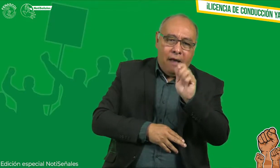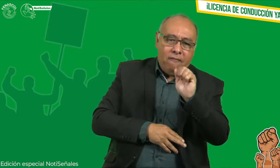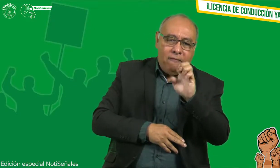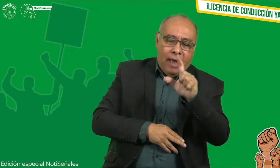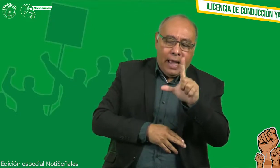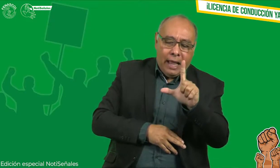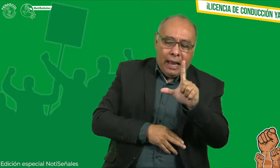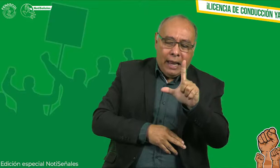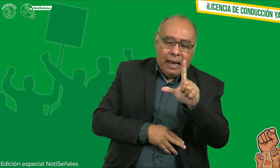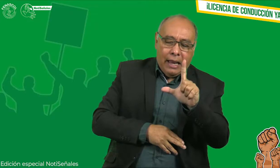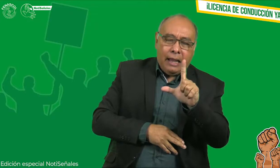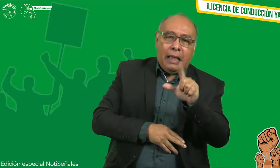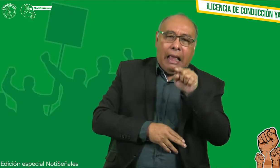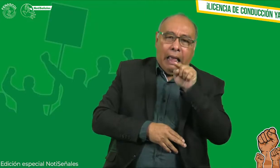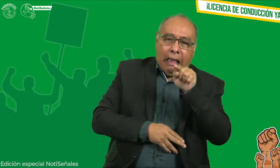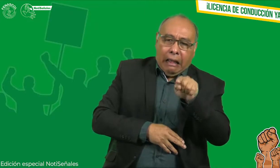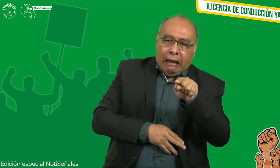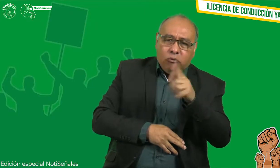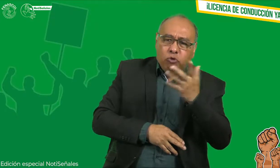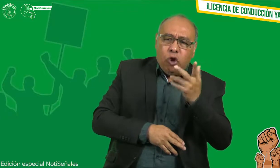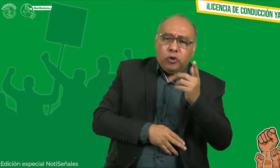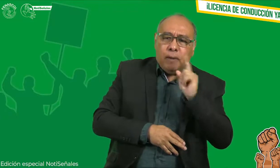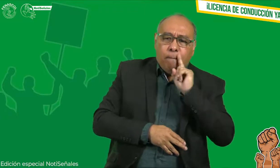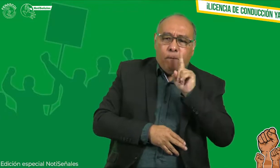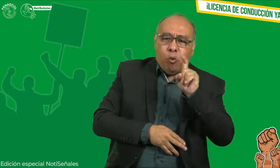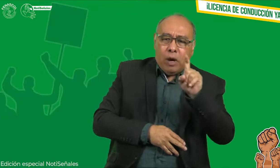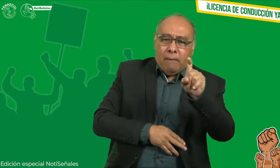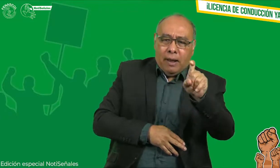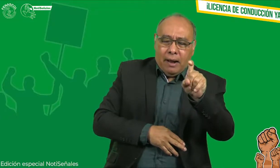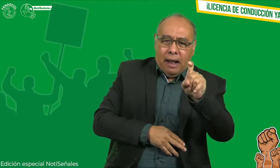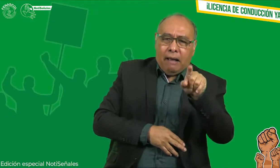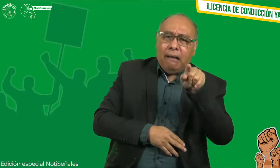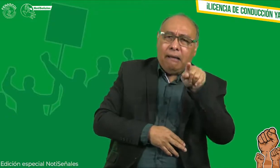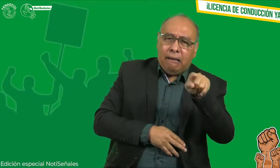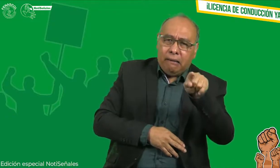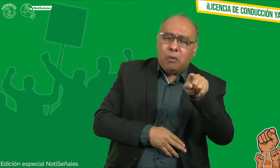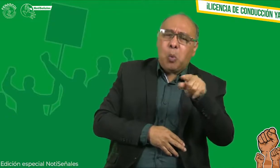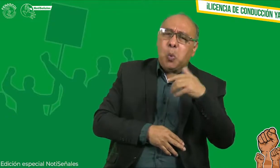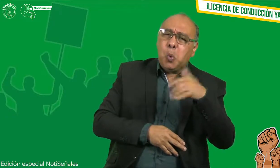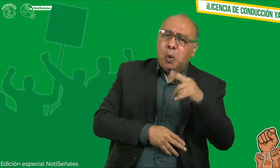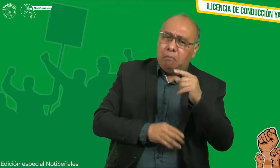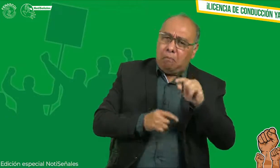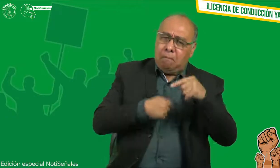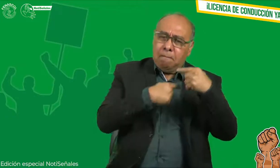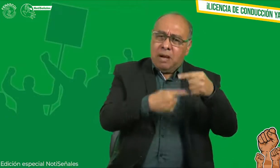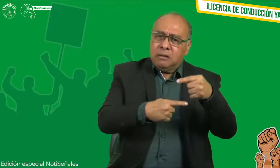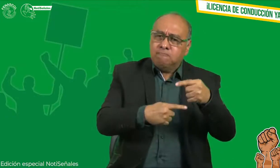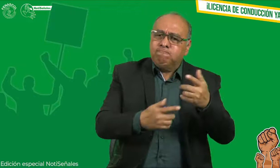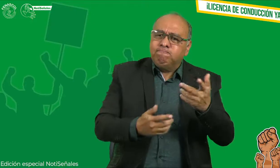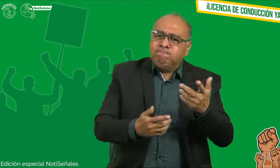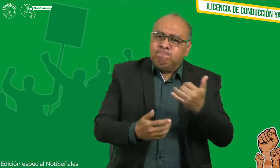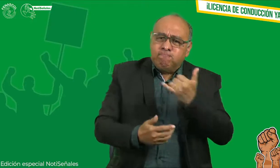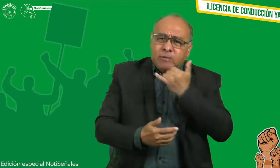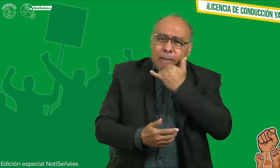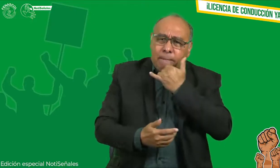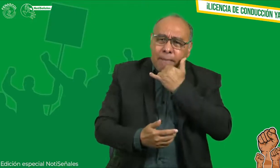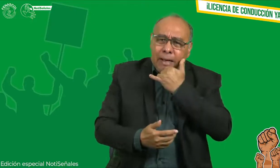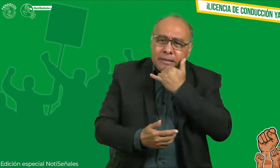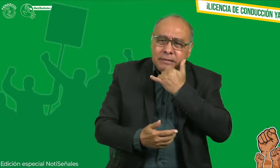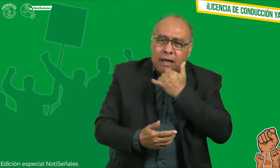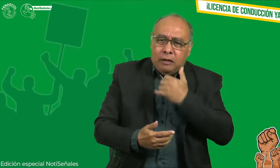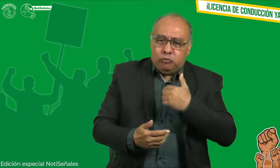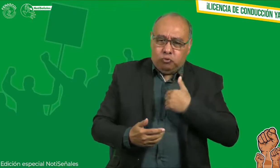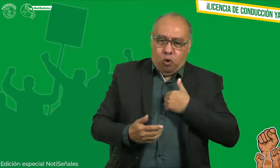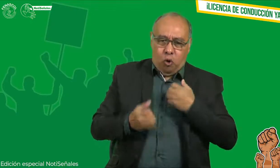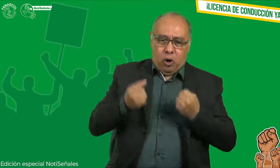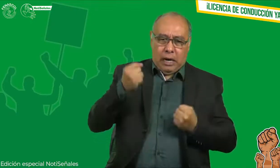Alberto, por ejemplo, nos está dejando allí en los comentarios, él es de Bucaramanga, perdón, y nos